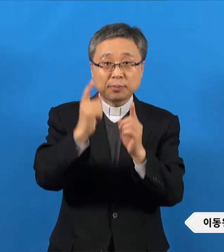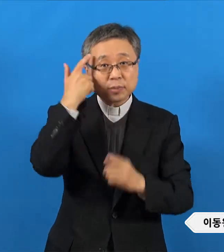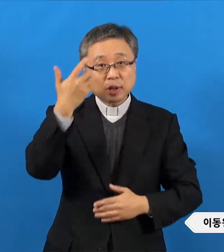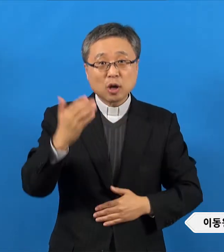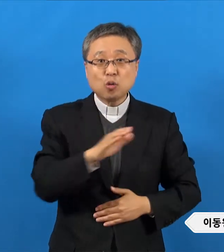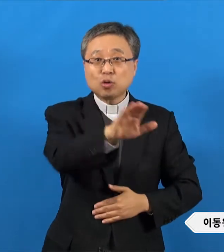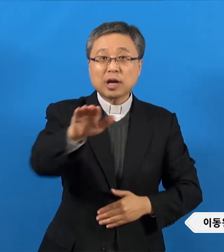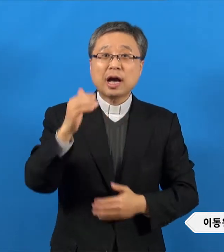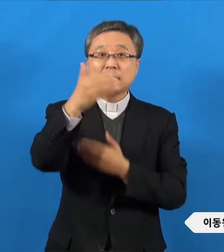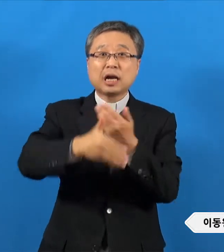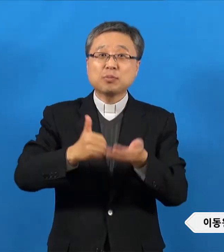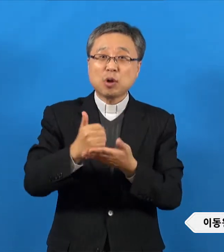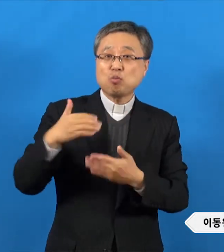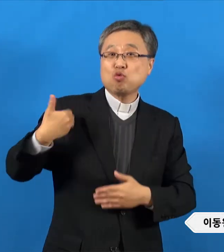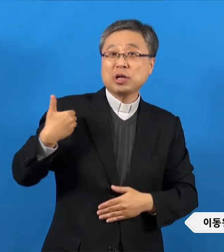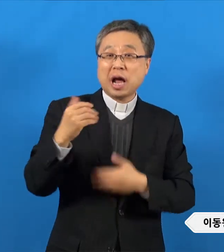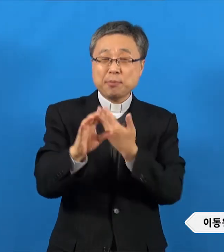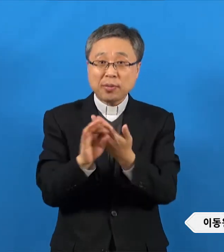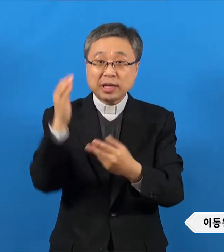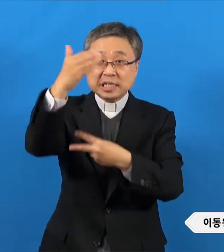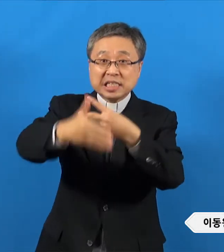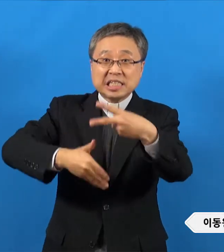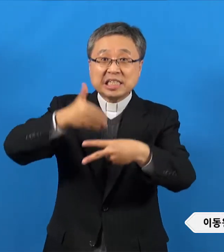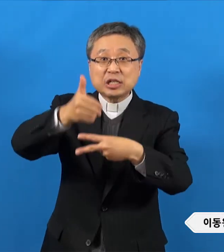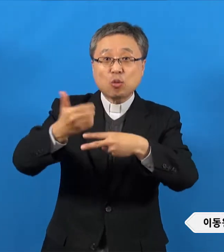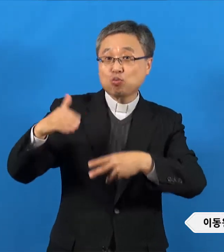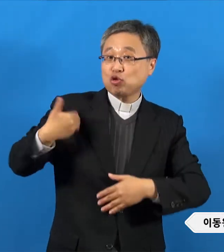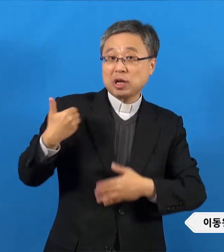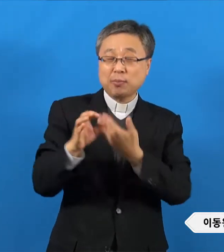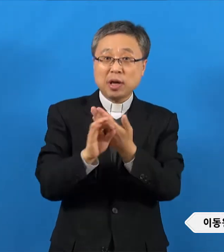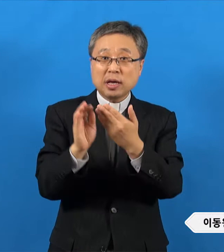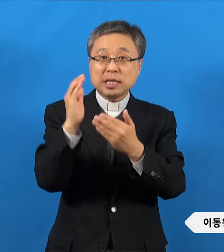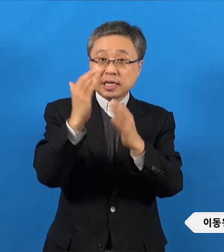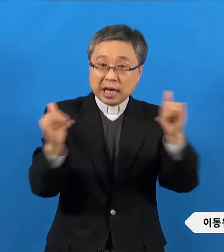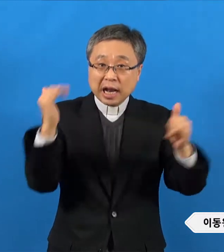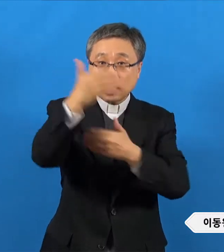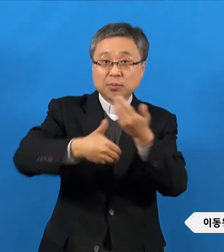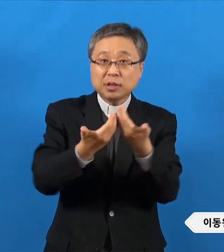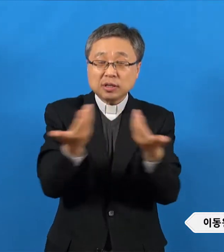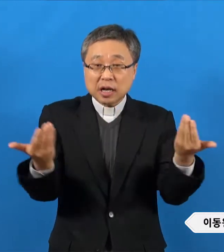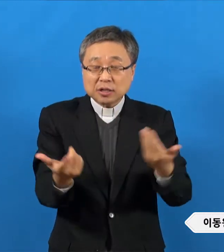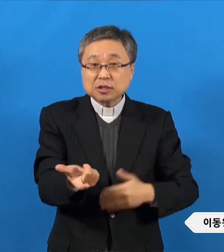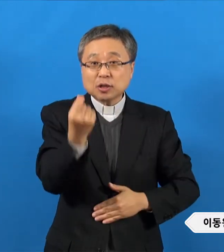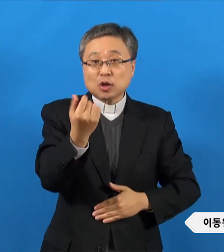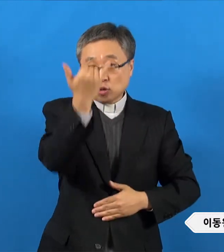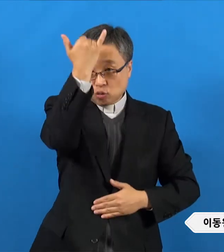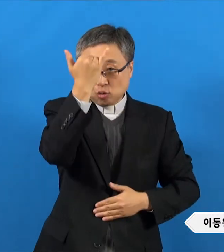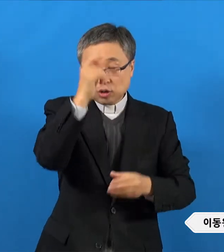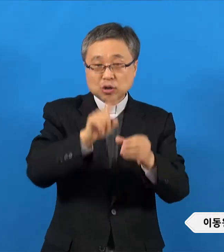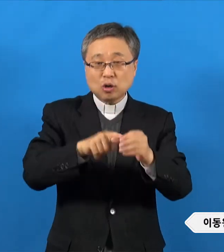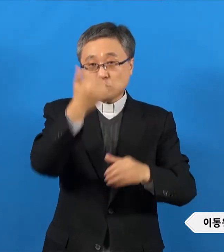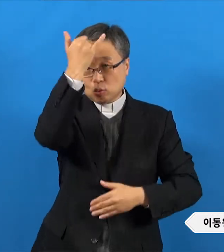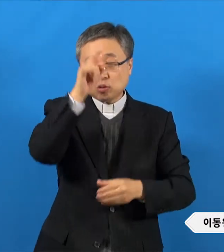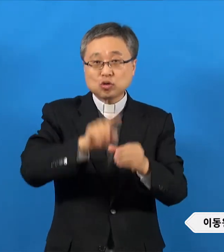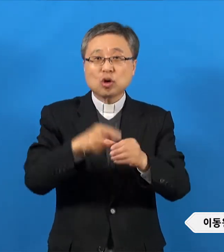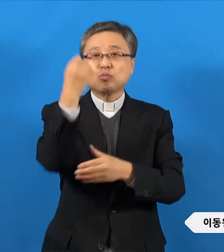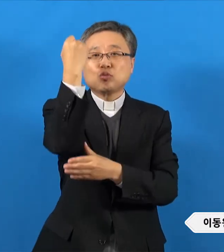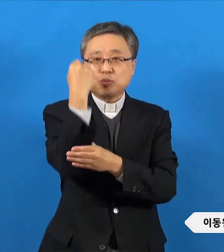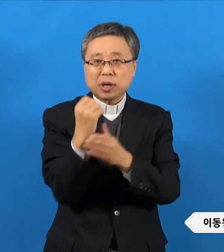우리가 하나님을 부인하면, 신을 부인하면 인간이 하나님을 떠나는 즉시로 윤리적, 도덕적인 부패가 시작된다는